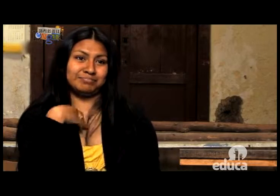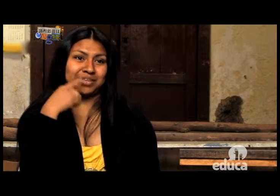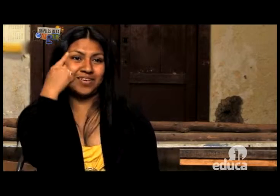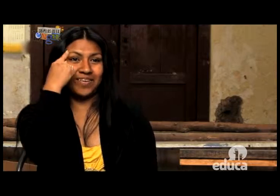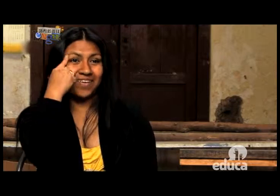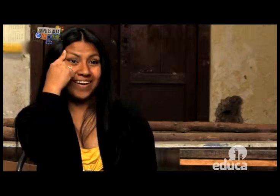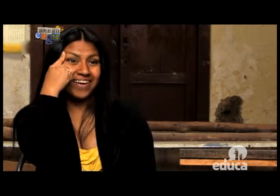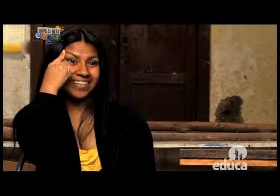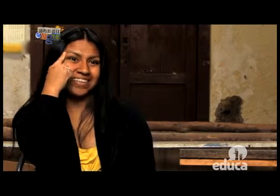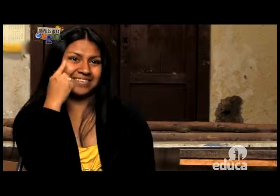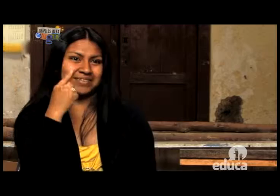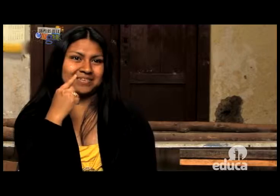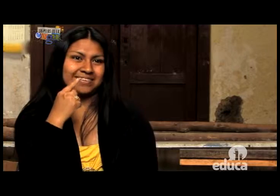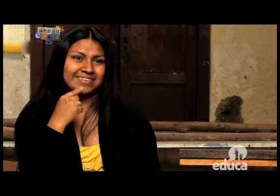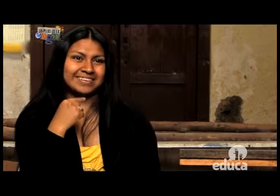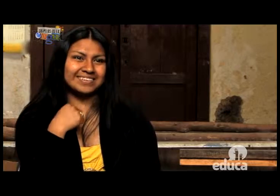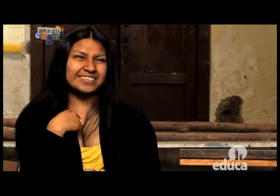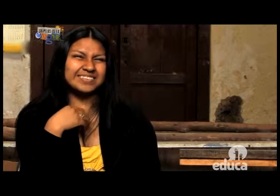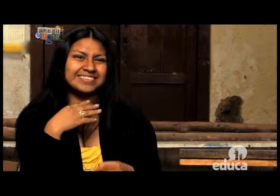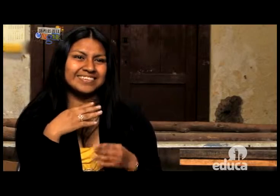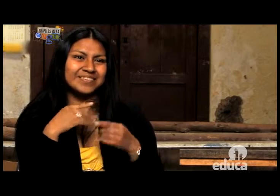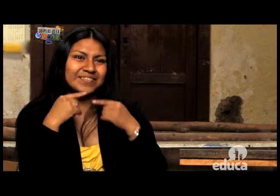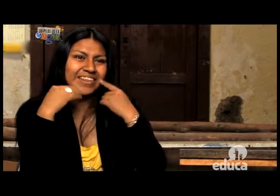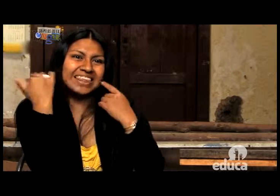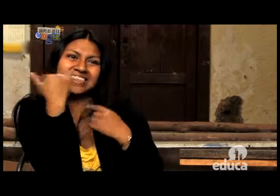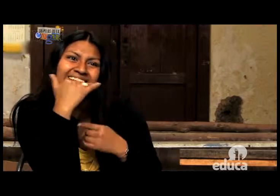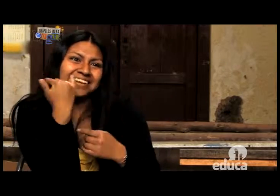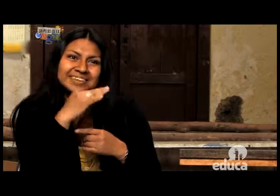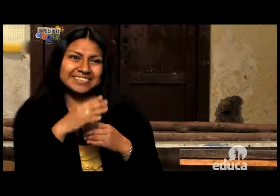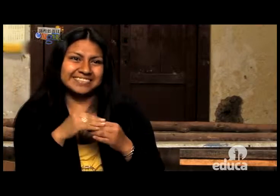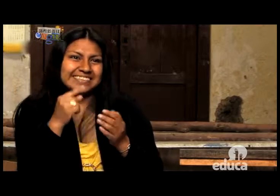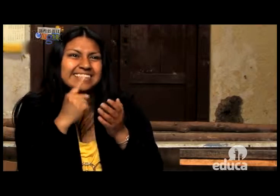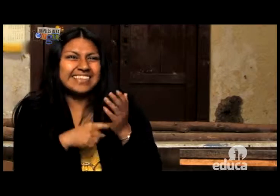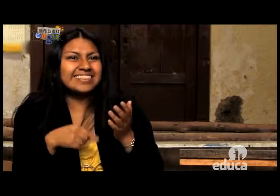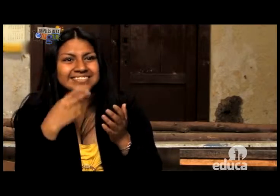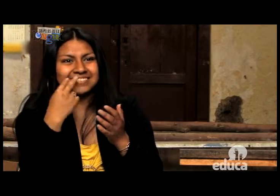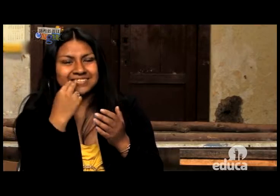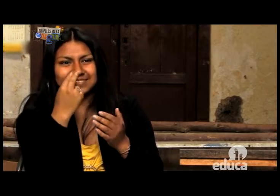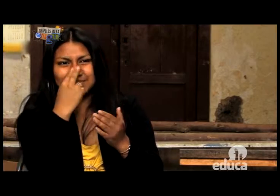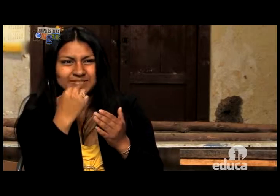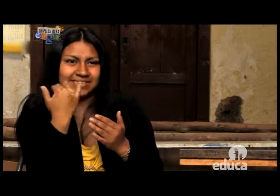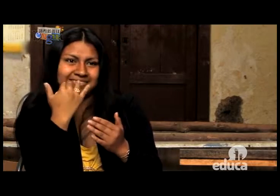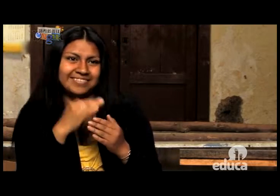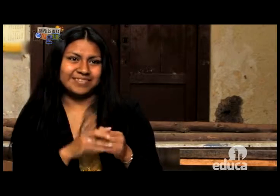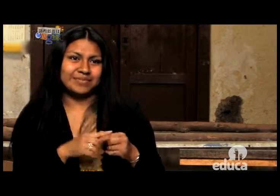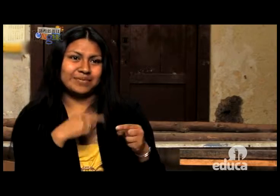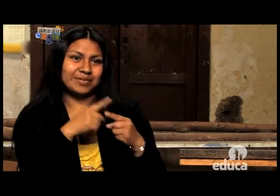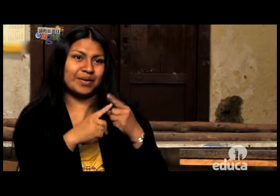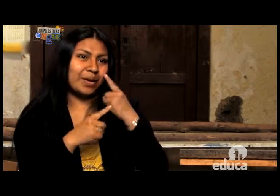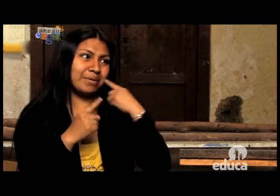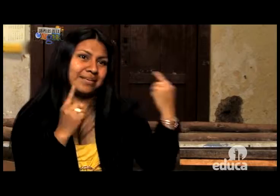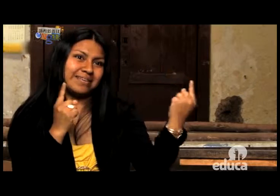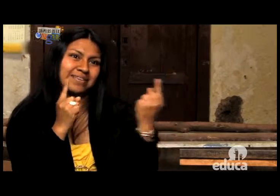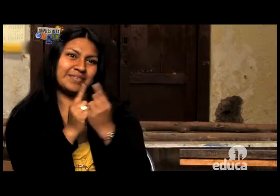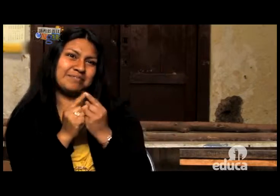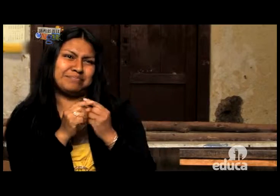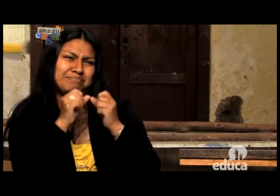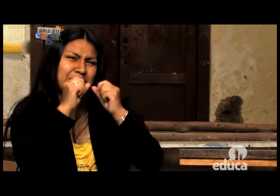Cuando alguien quiere conquistar a la otra persona, juega, ríe, dice cosas divertidas, hace